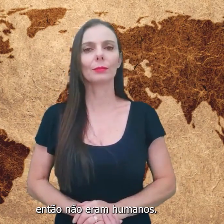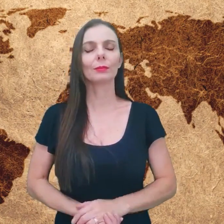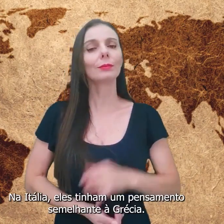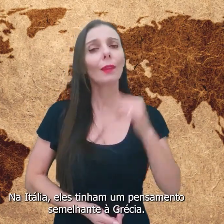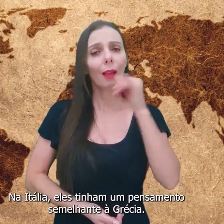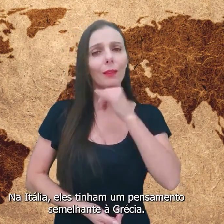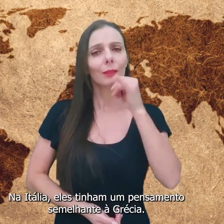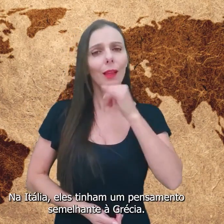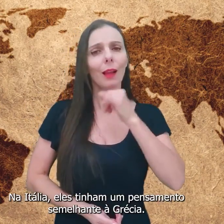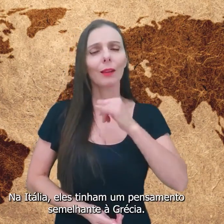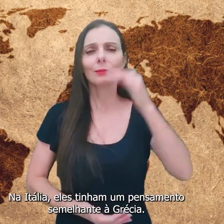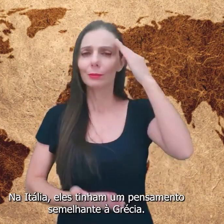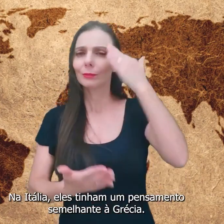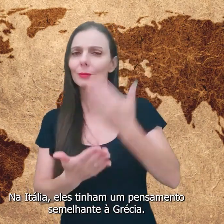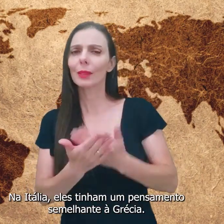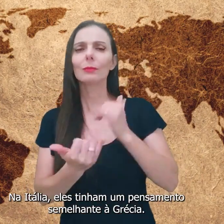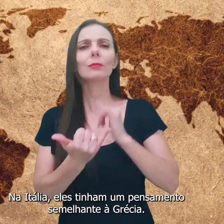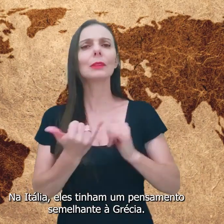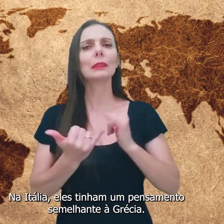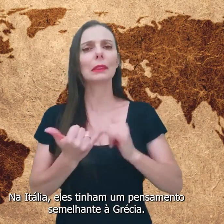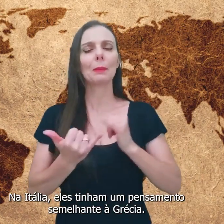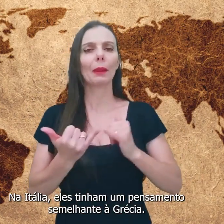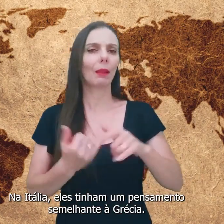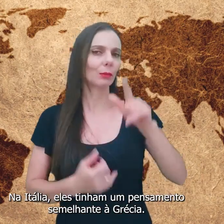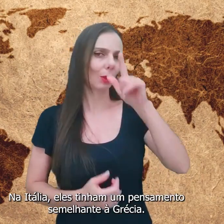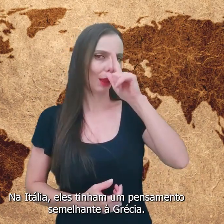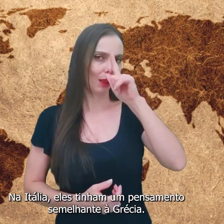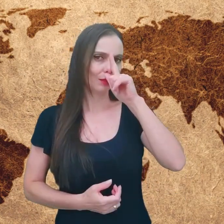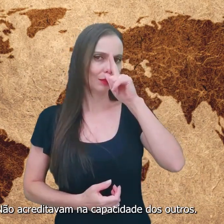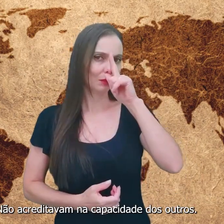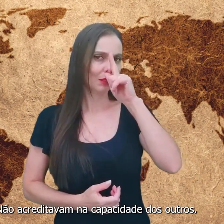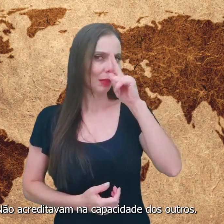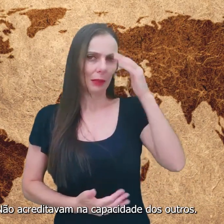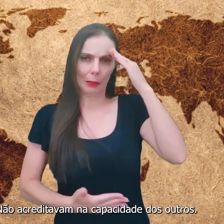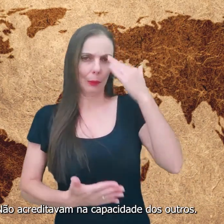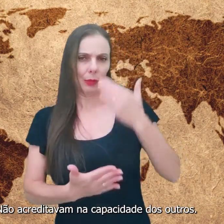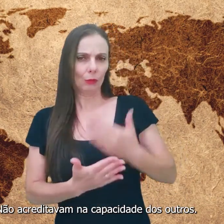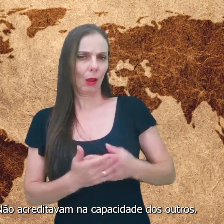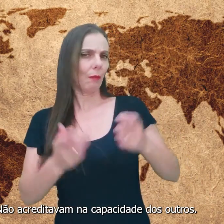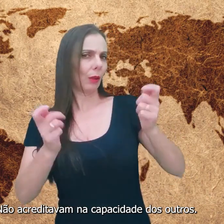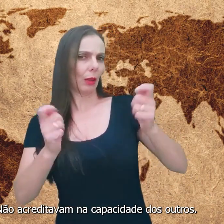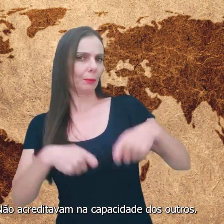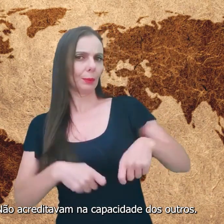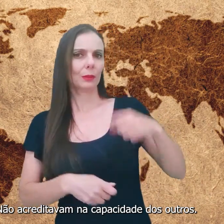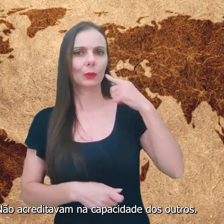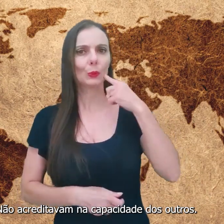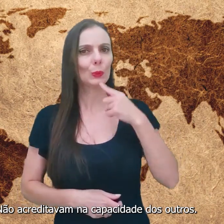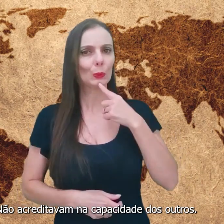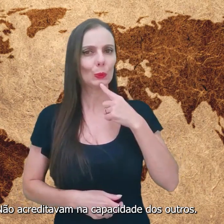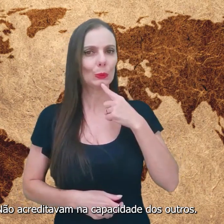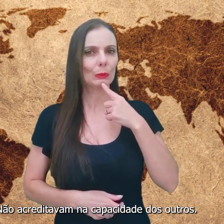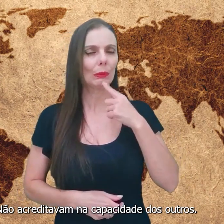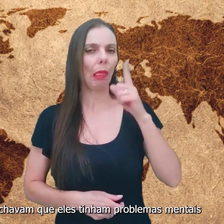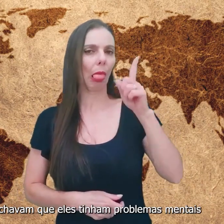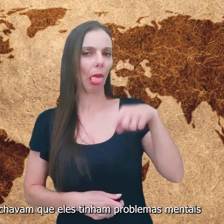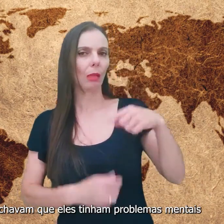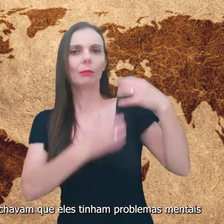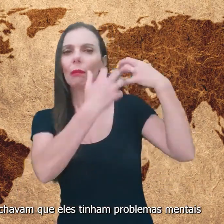Na Itália, eles tinham um pensamento semelhante à Grécia, não acreditavam na capacidade dos surdos. Achavam que eles